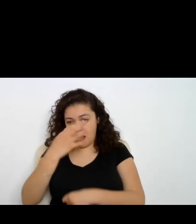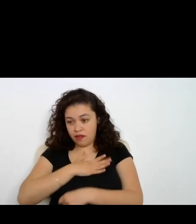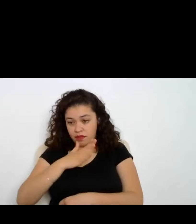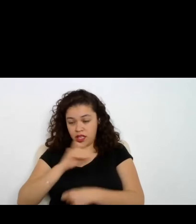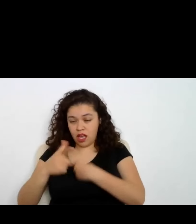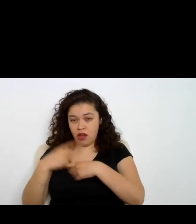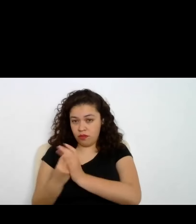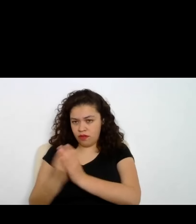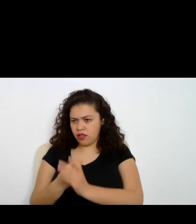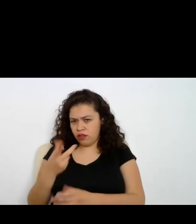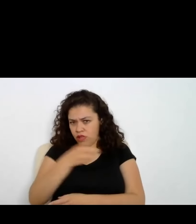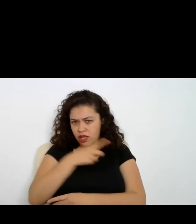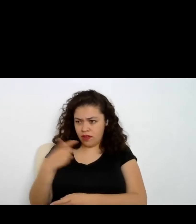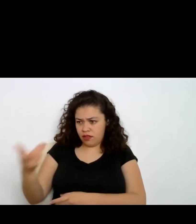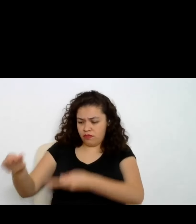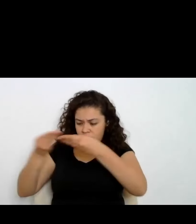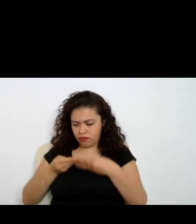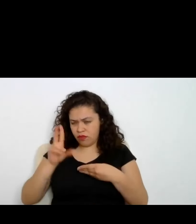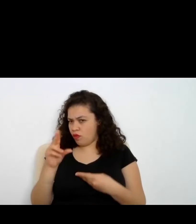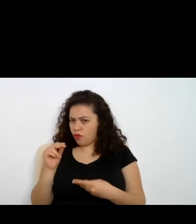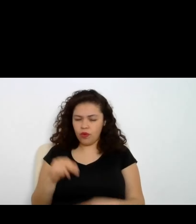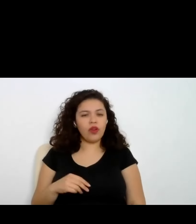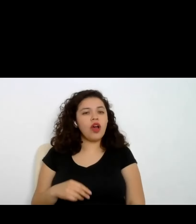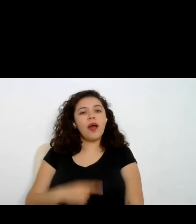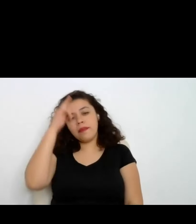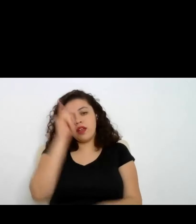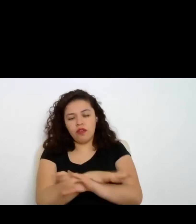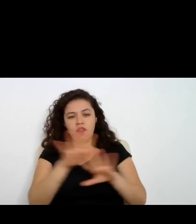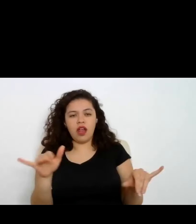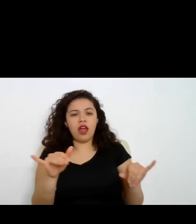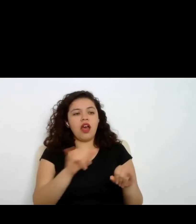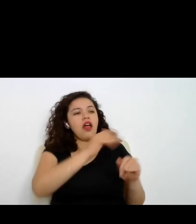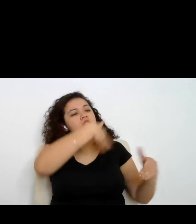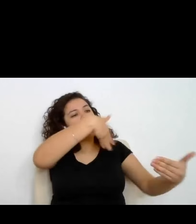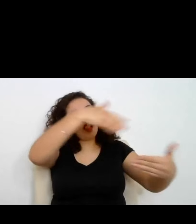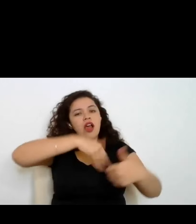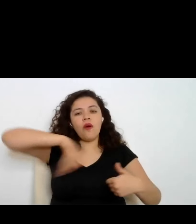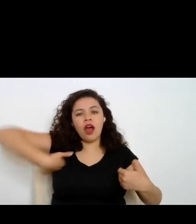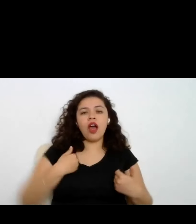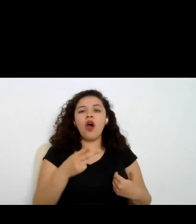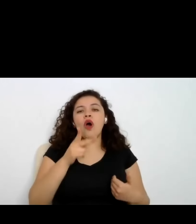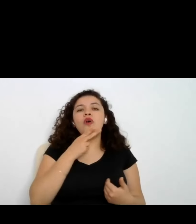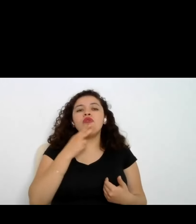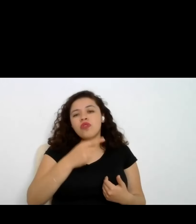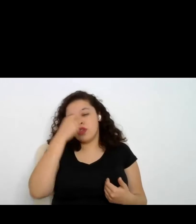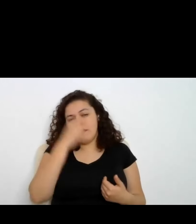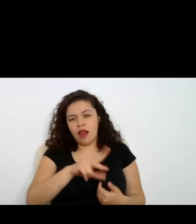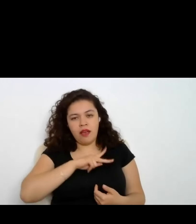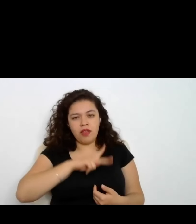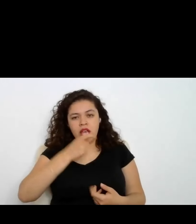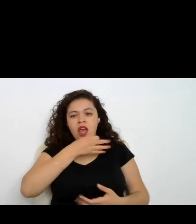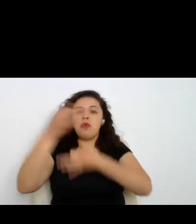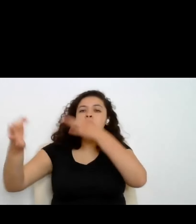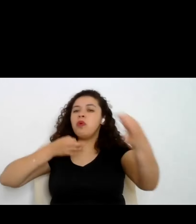privacidad. Cuando las personas que recaban o almacenan los datos son para uso personal, sin fines de divulgación